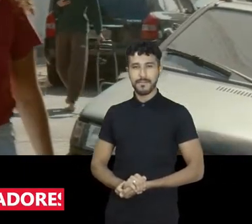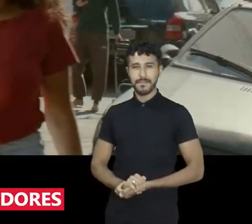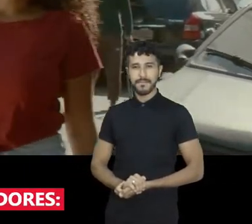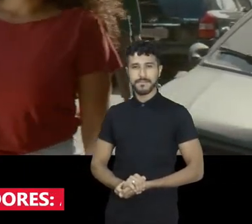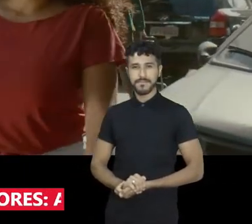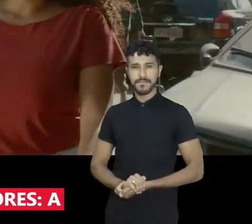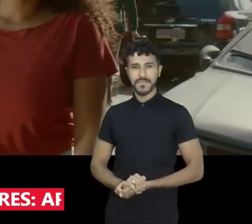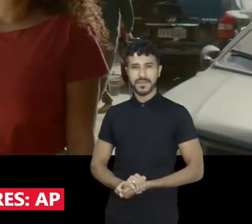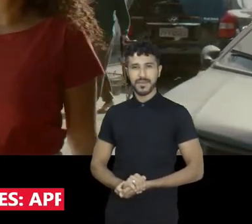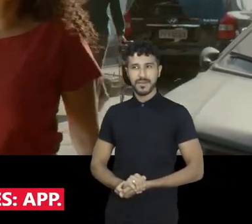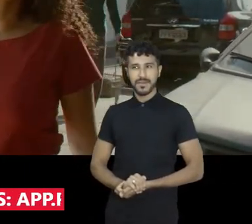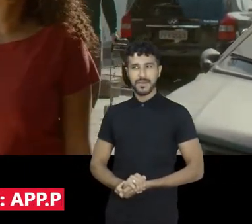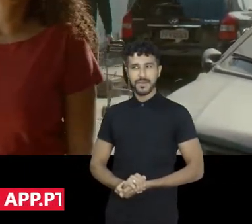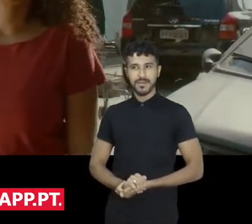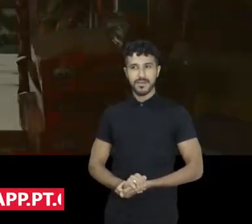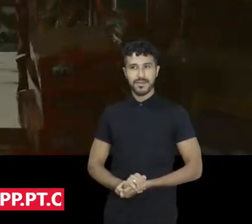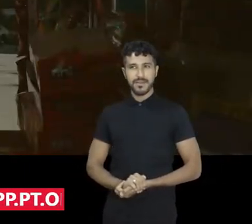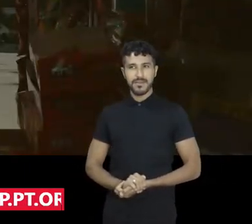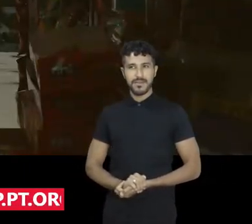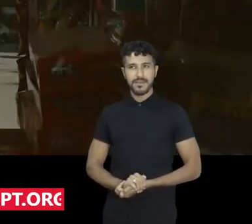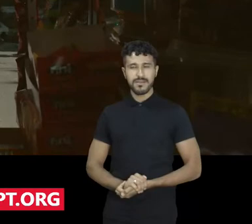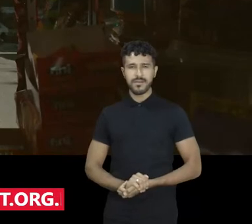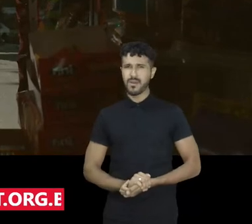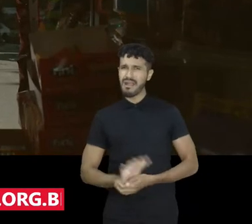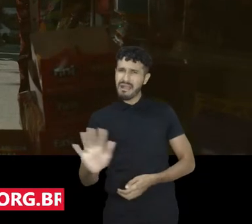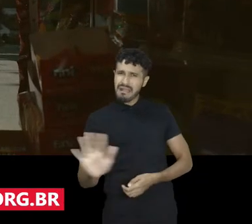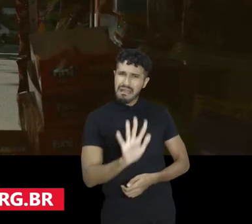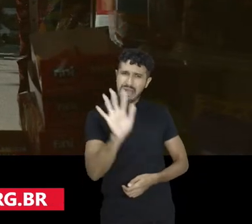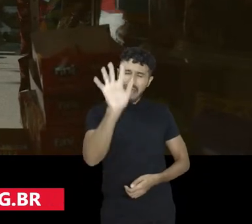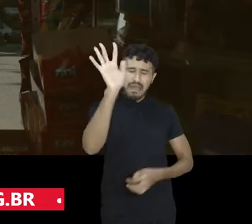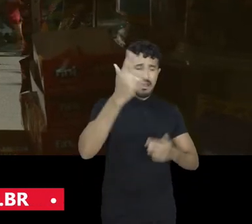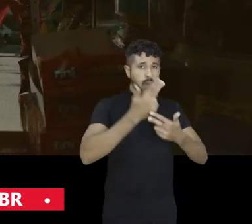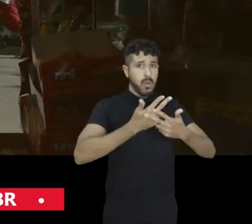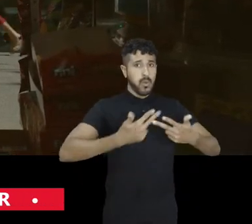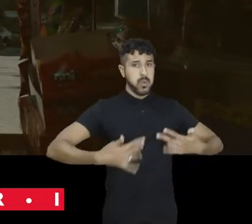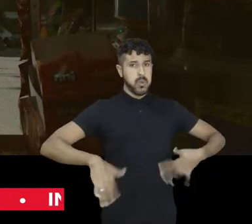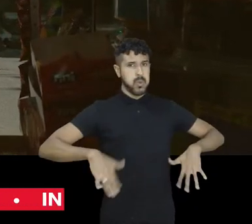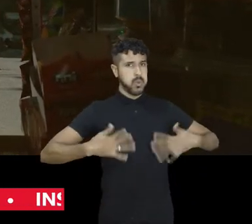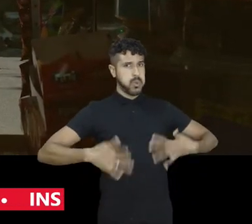Tudo muito caro, né, Dona Maria? Caro demais, minha filha.